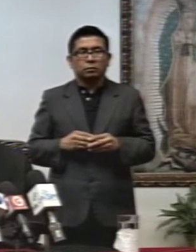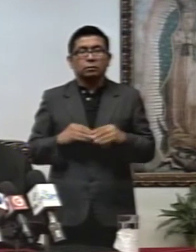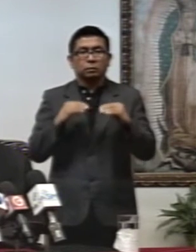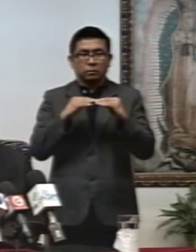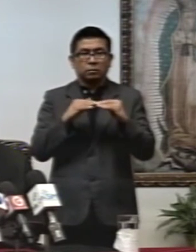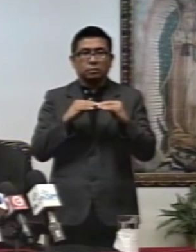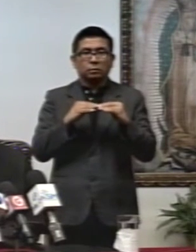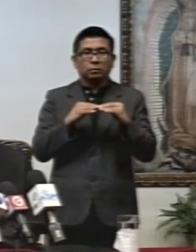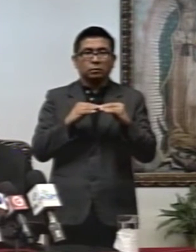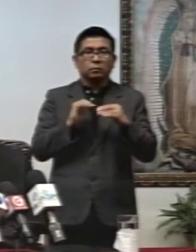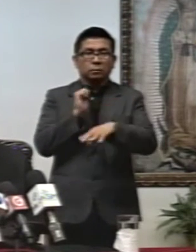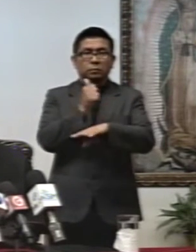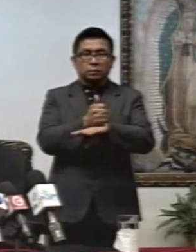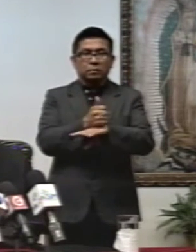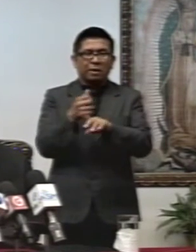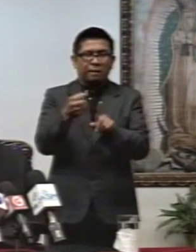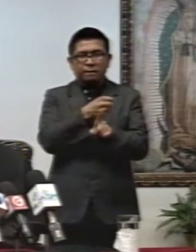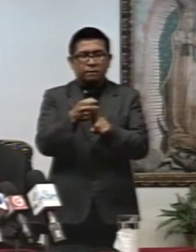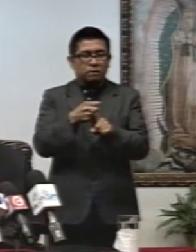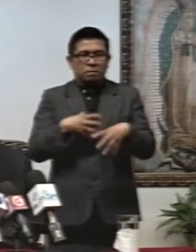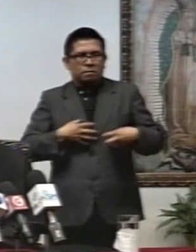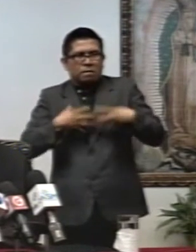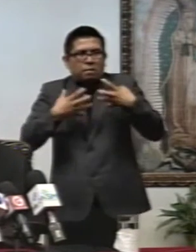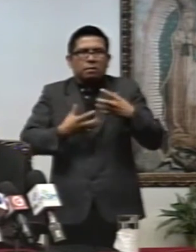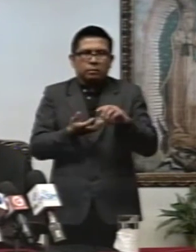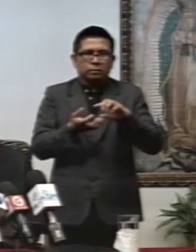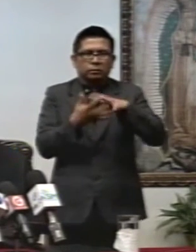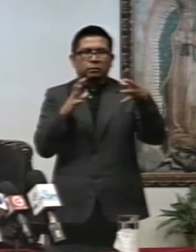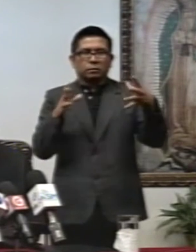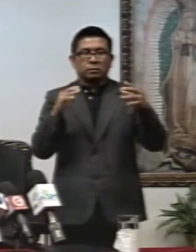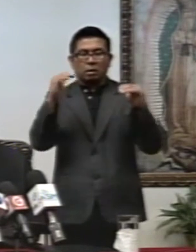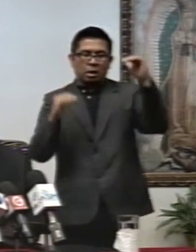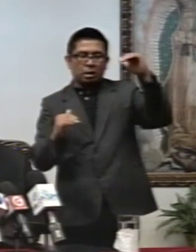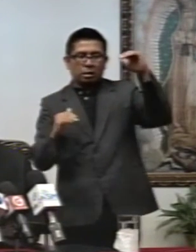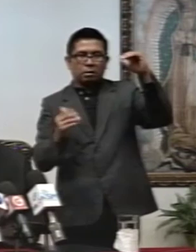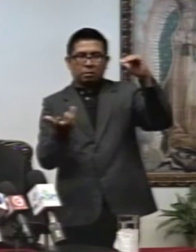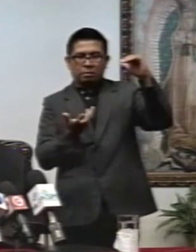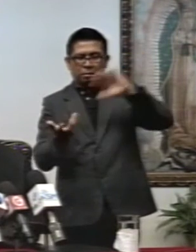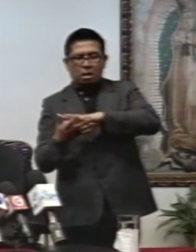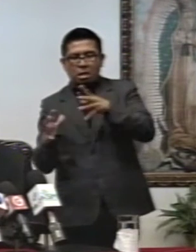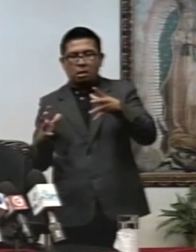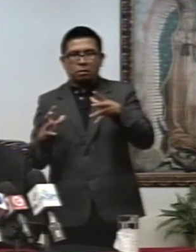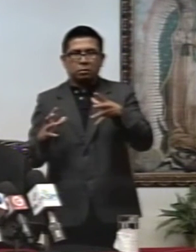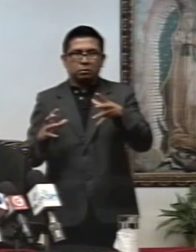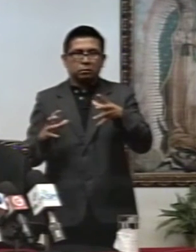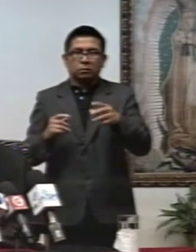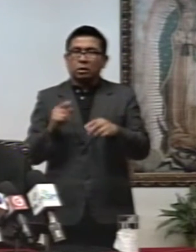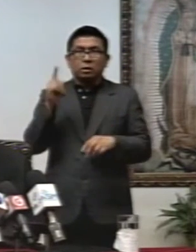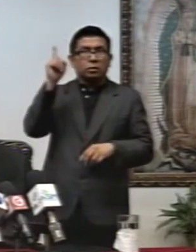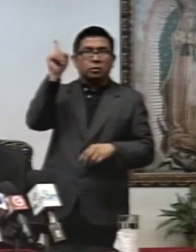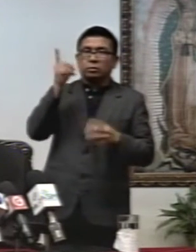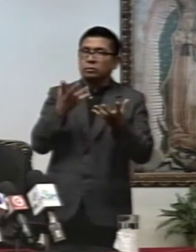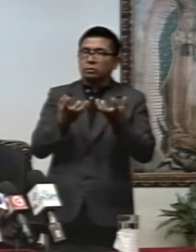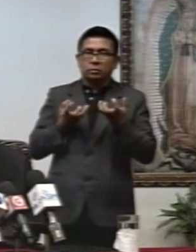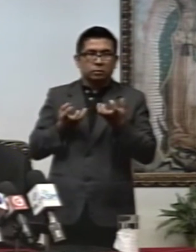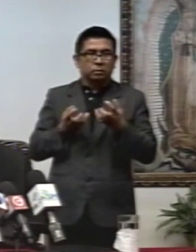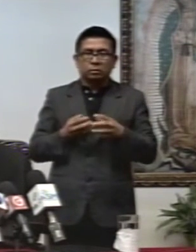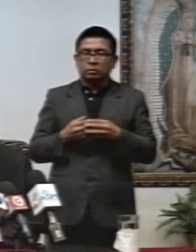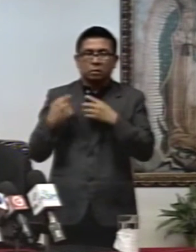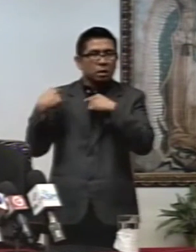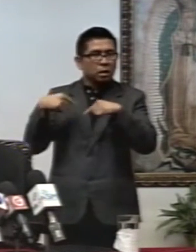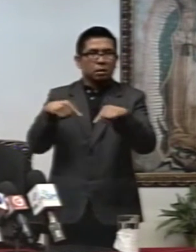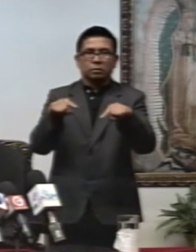la reacción también violenta, que es gravísima y que no quiere Dios.